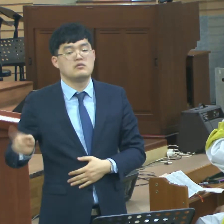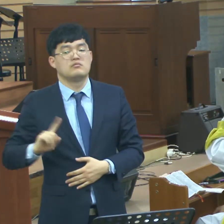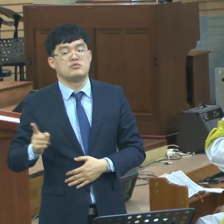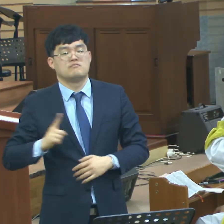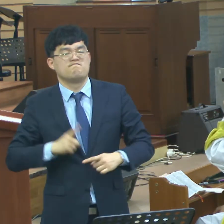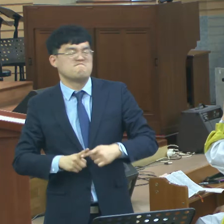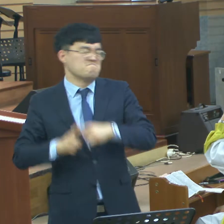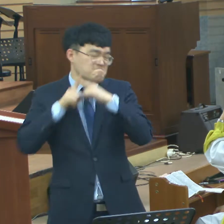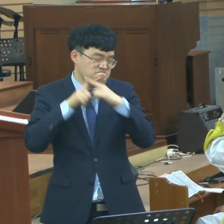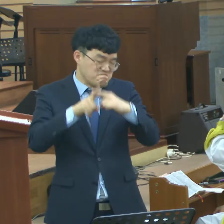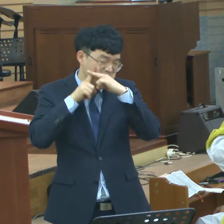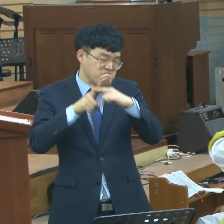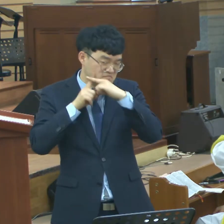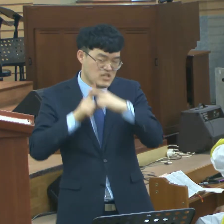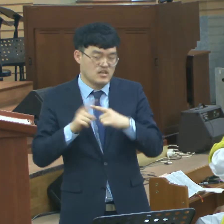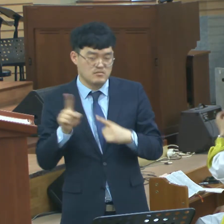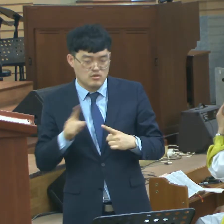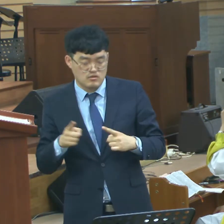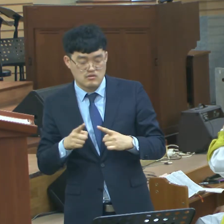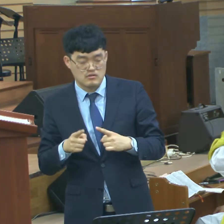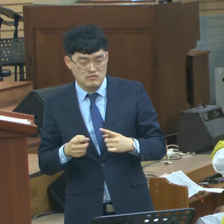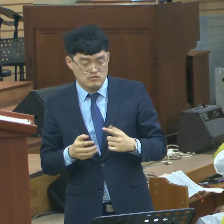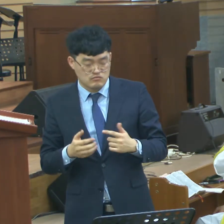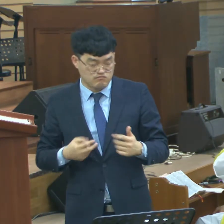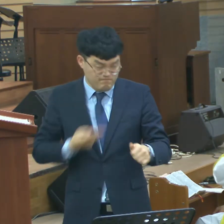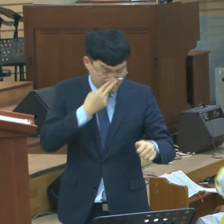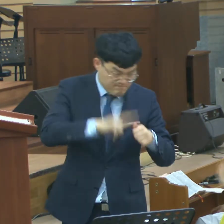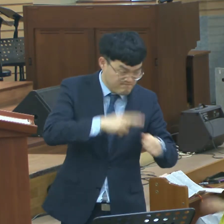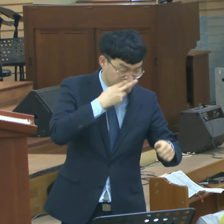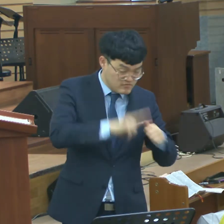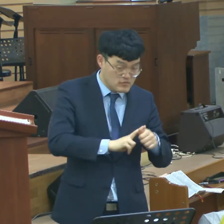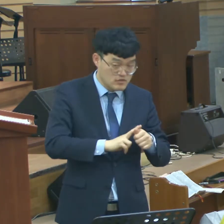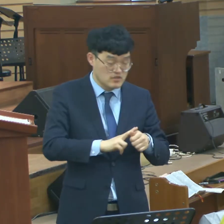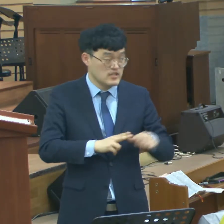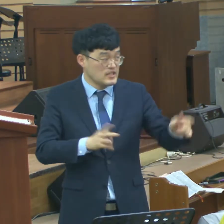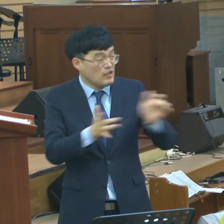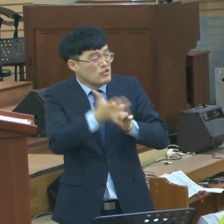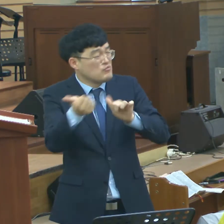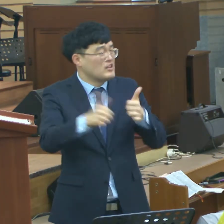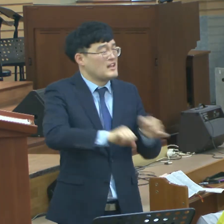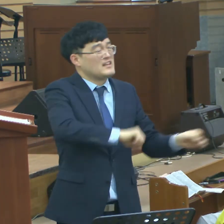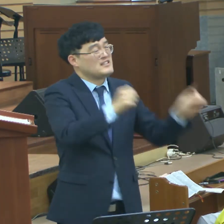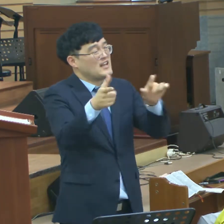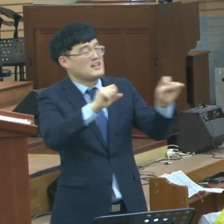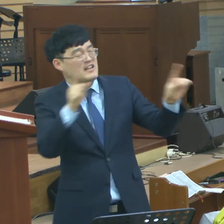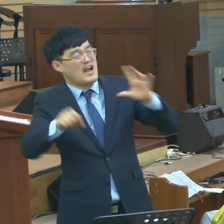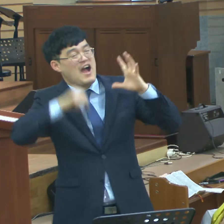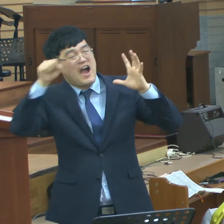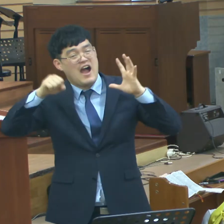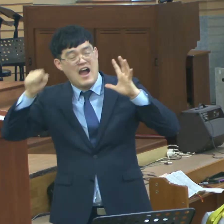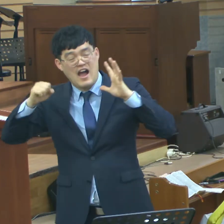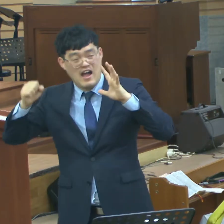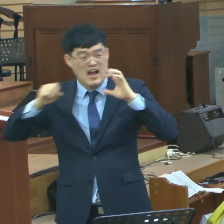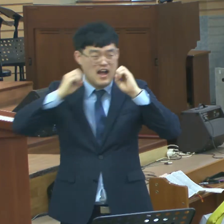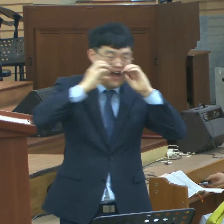나가서 나사렛 예수님이 다시 살아나셨다는 거예요. 어디를